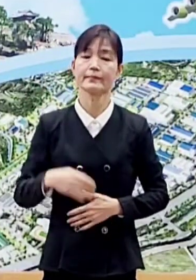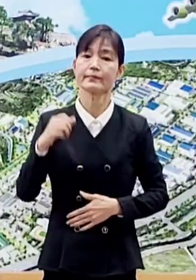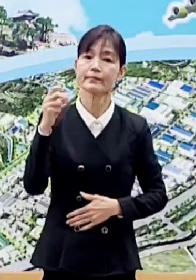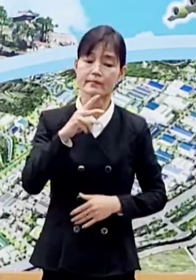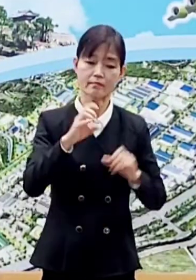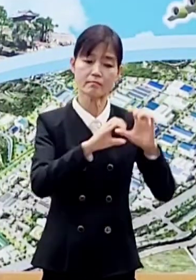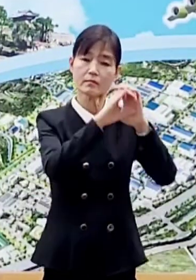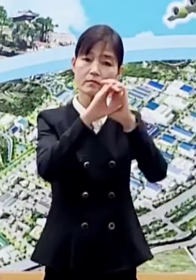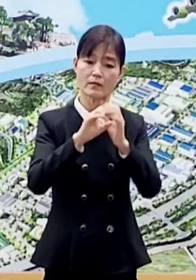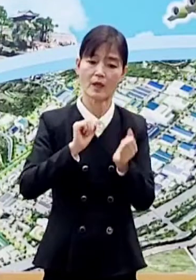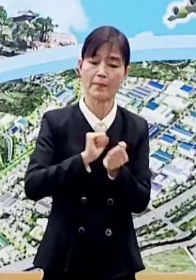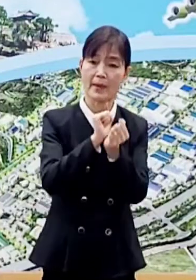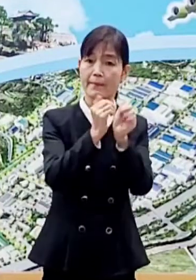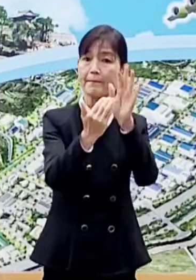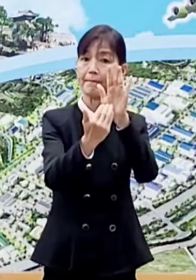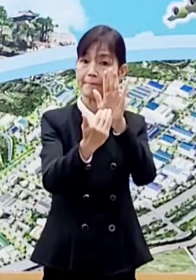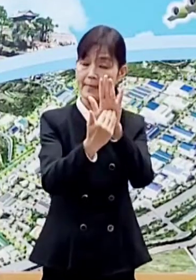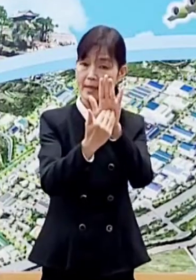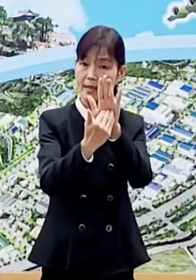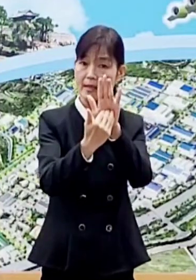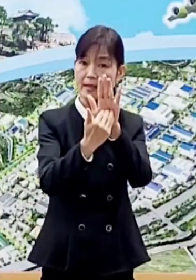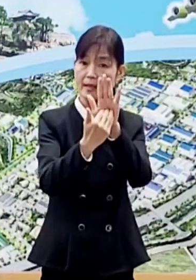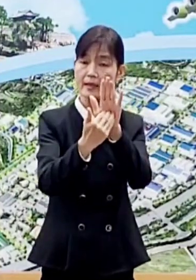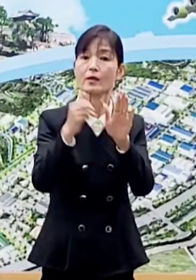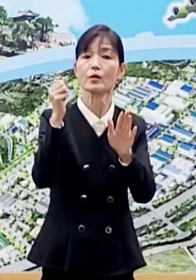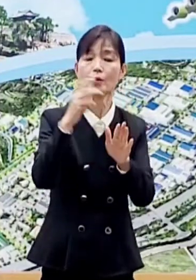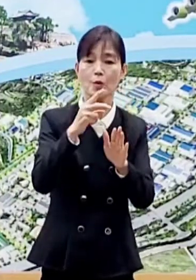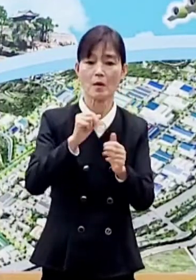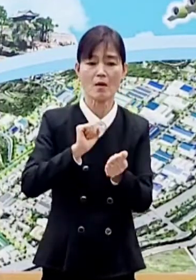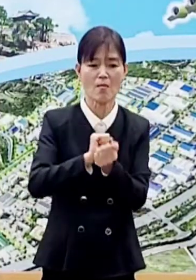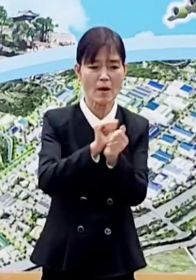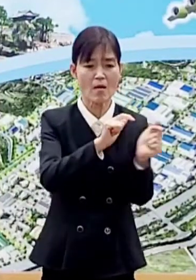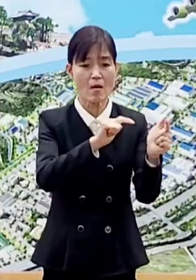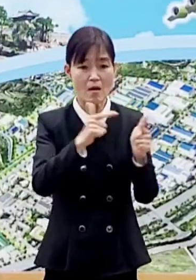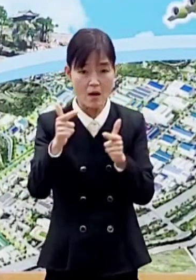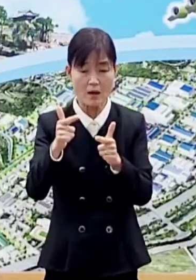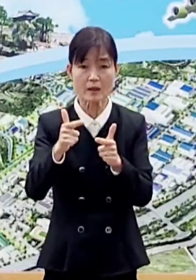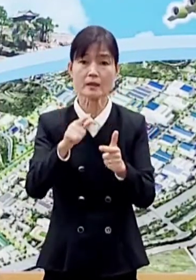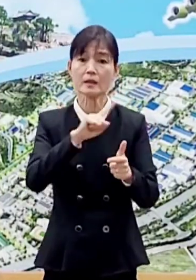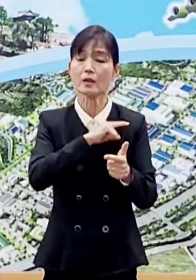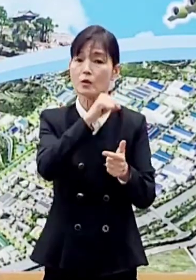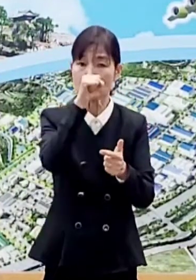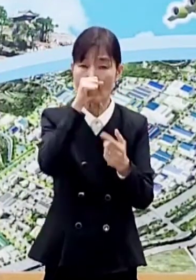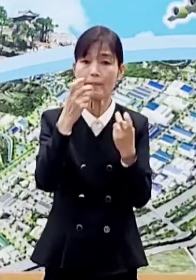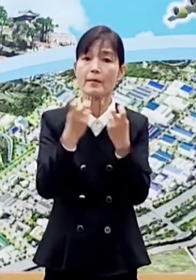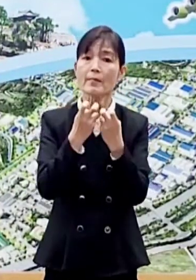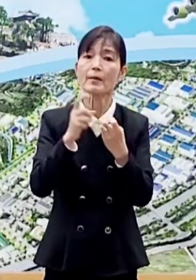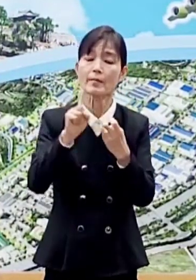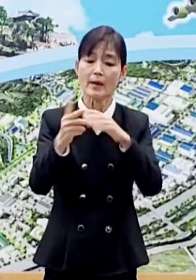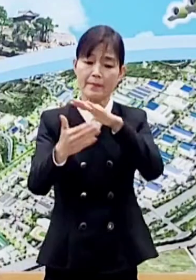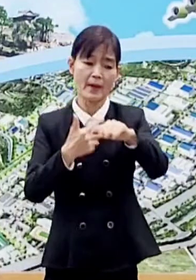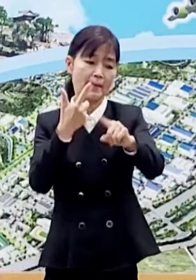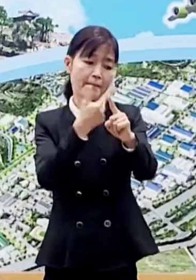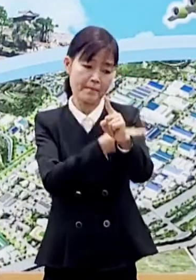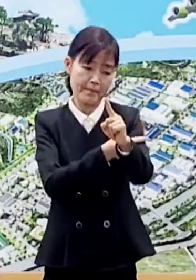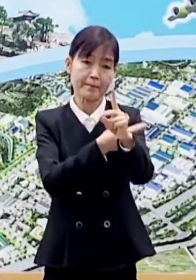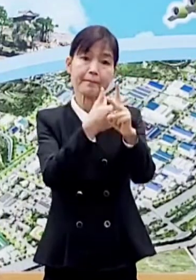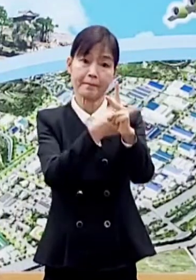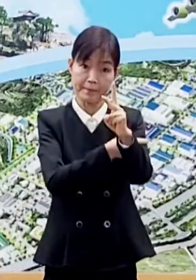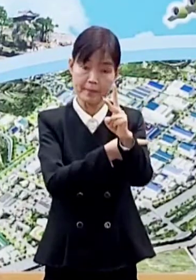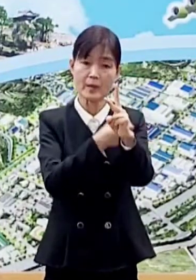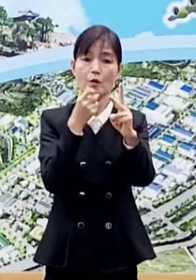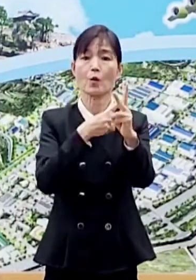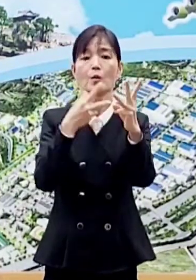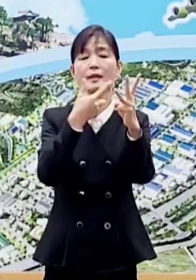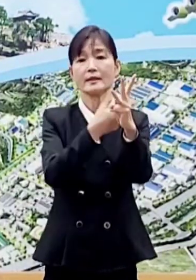또한 코로나19 감염 예방 그리고 확산 차단의 지름길인 1, 2차 기본접종 및 3차